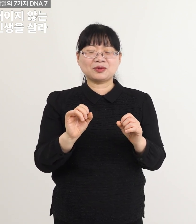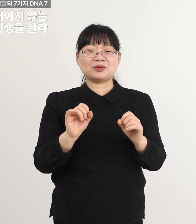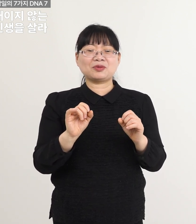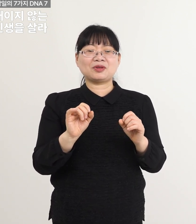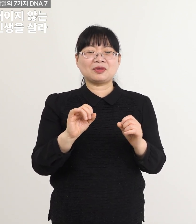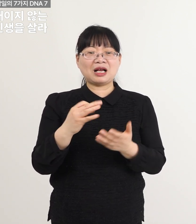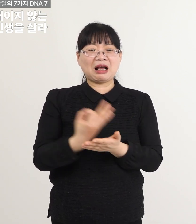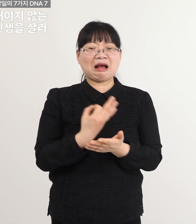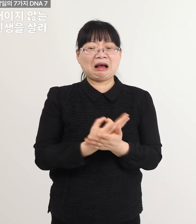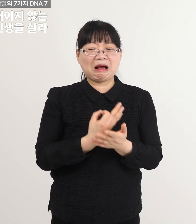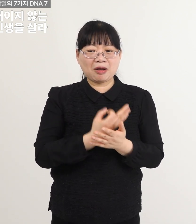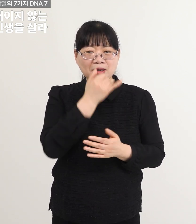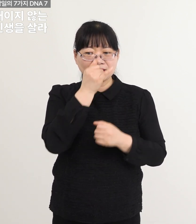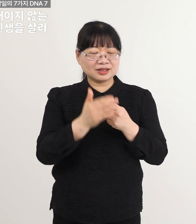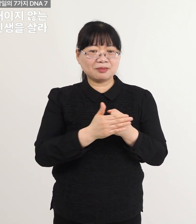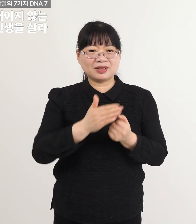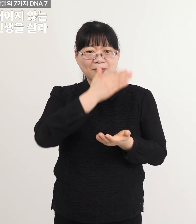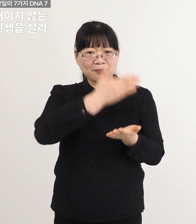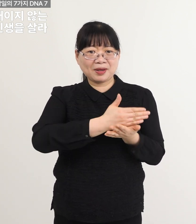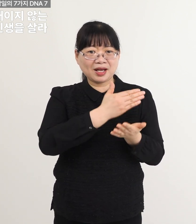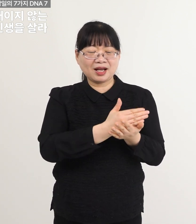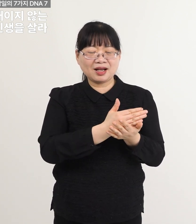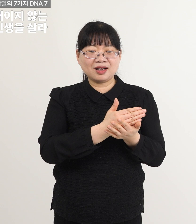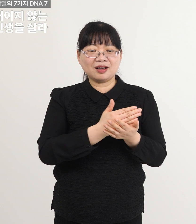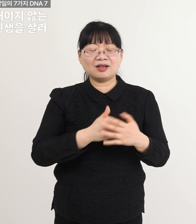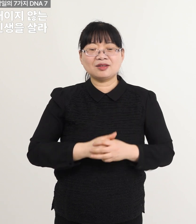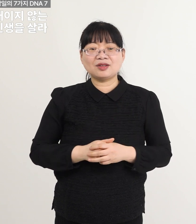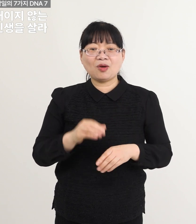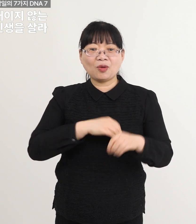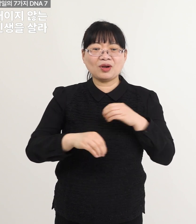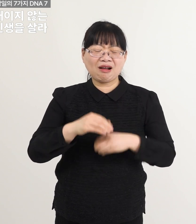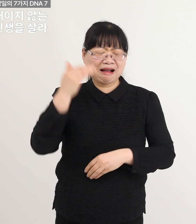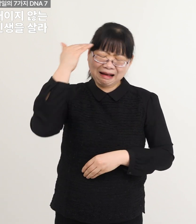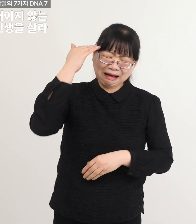마세요. 어디 옆에서 뭐 건드리든 말든